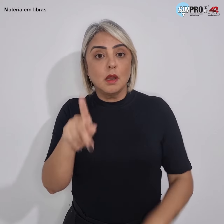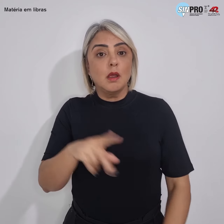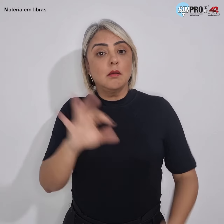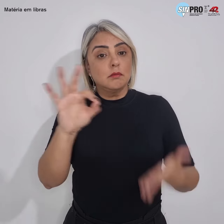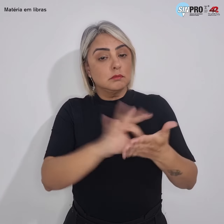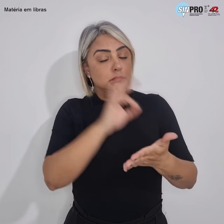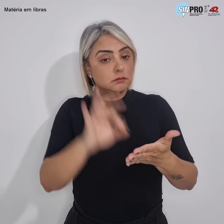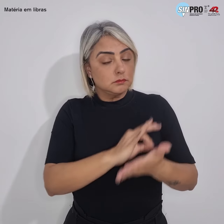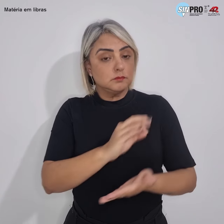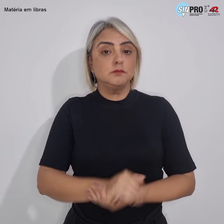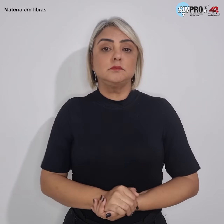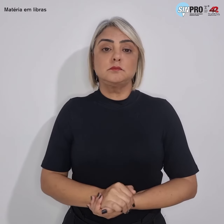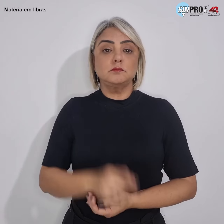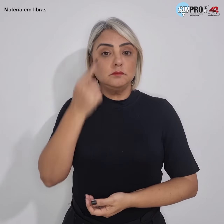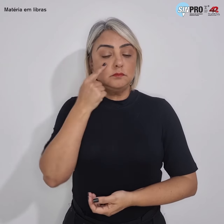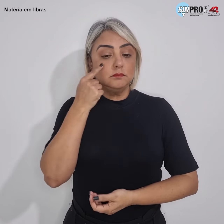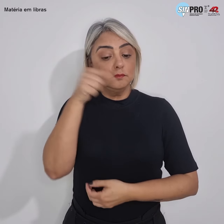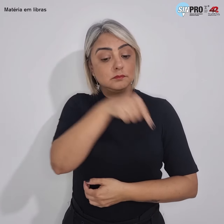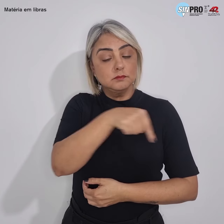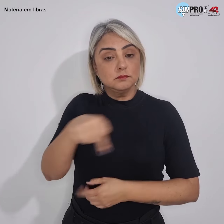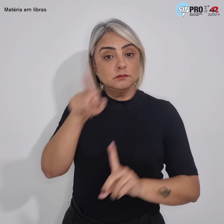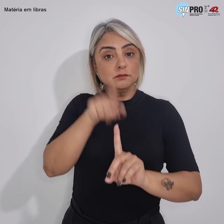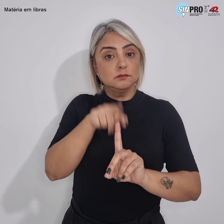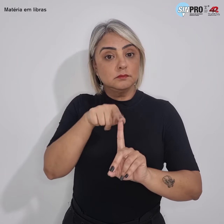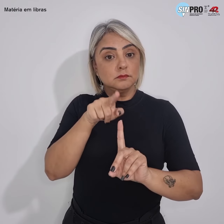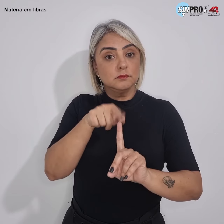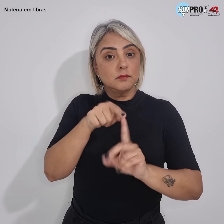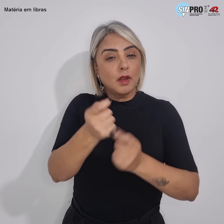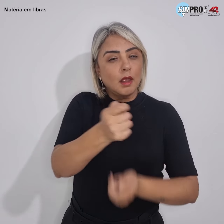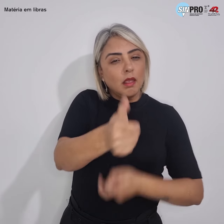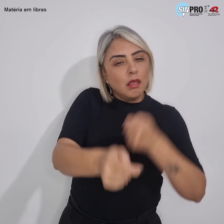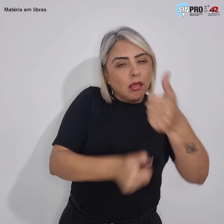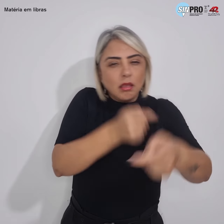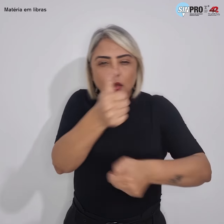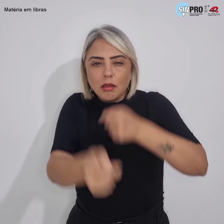aos filiados. Veja abaixo os tipos de golpes já aplicados.